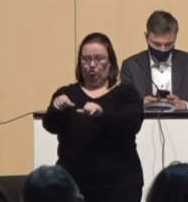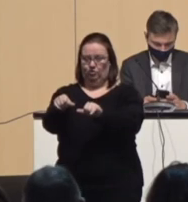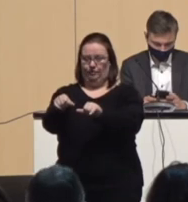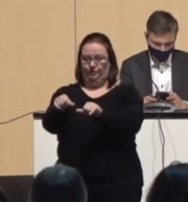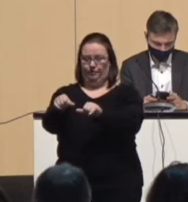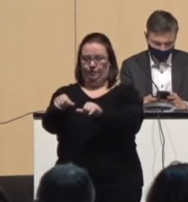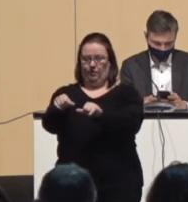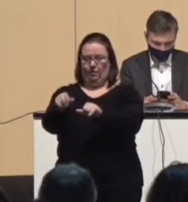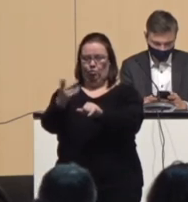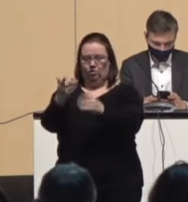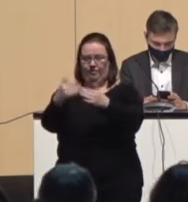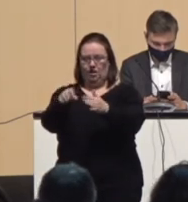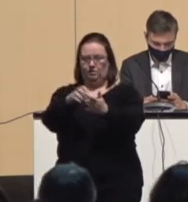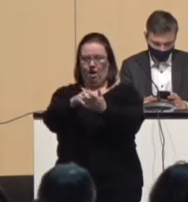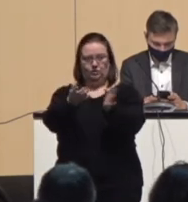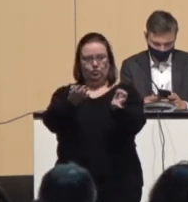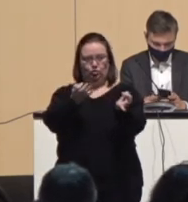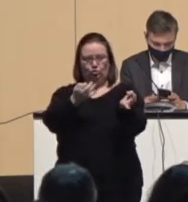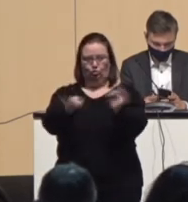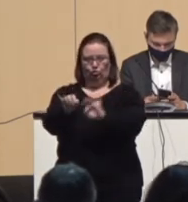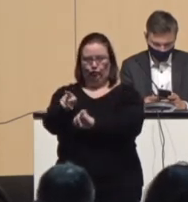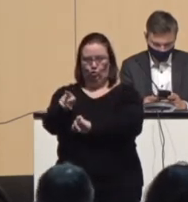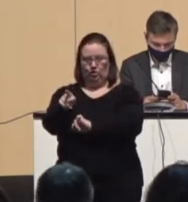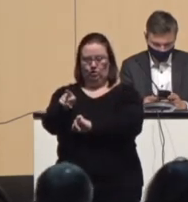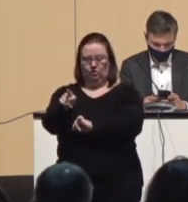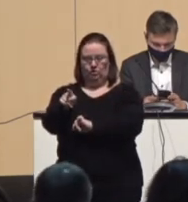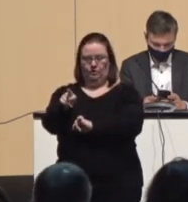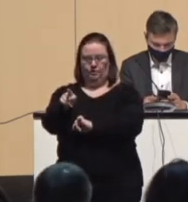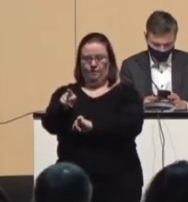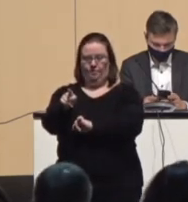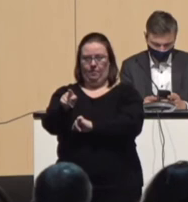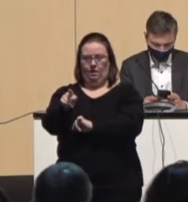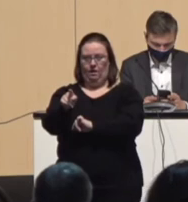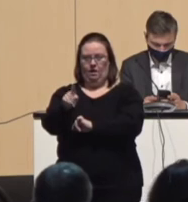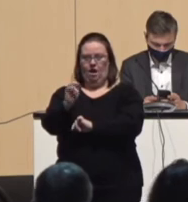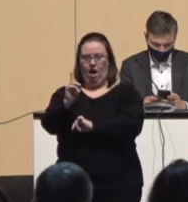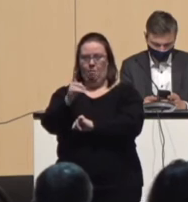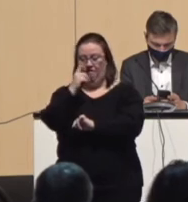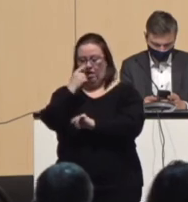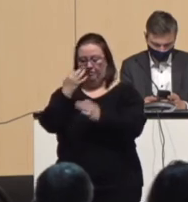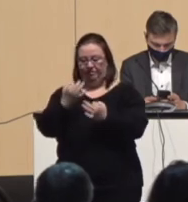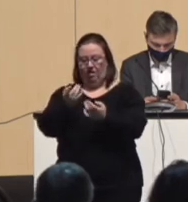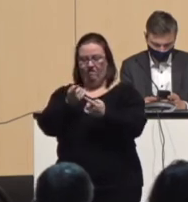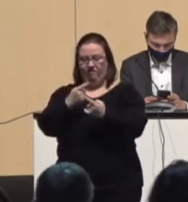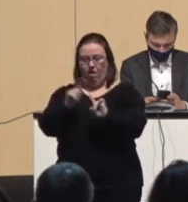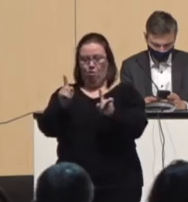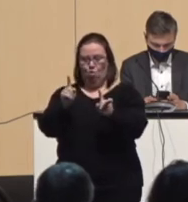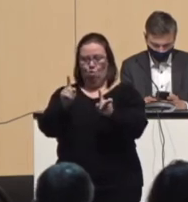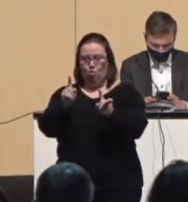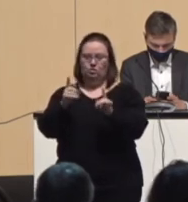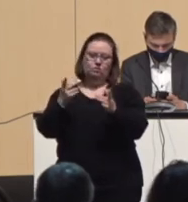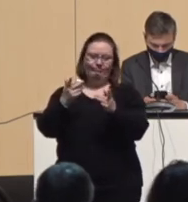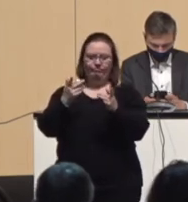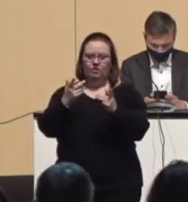grundsätzlich mal den Weihnachtsmarkt zu betreiben. Es kommt aber durch dieses Verbot zu einer sogenannten